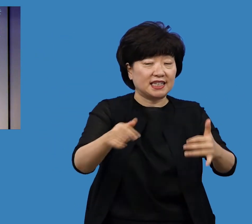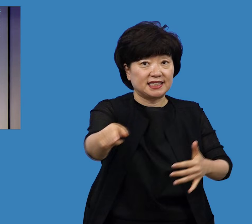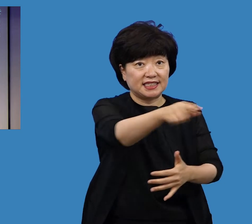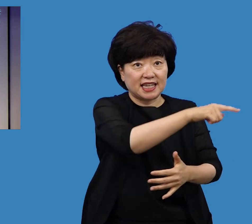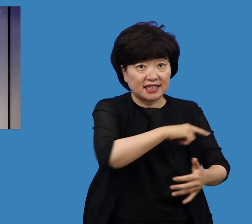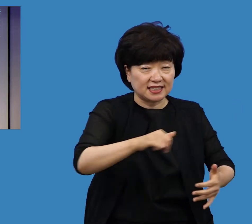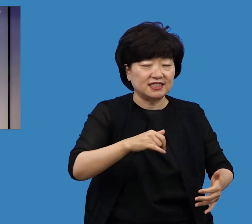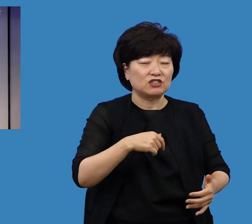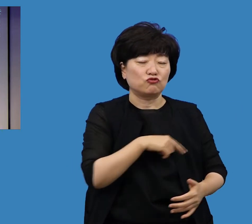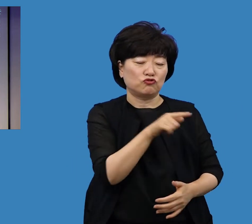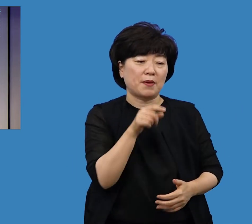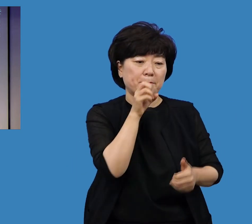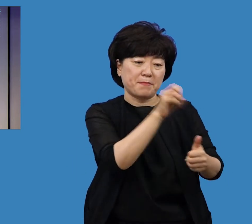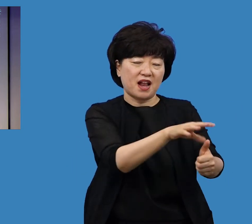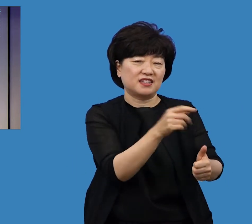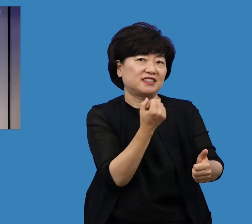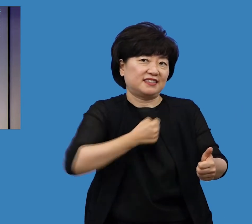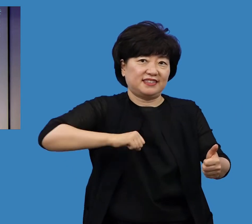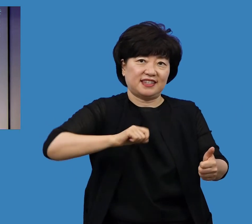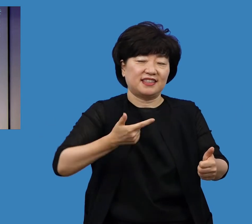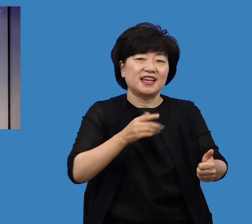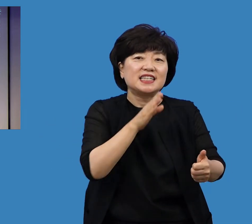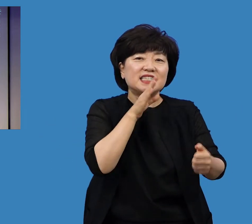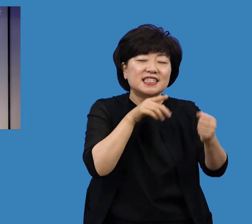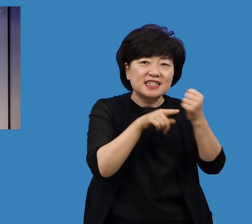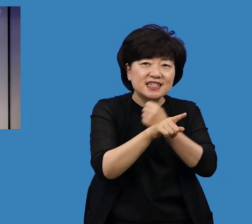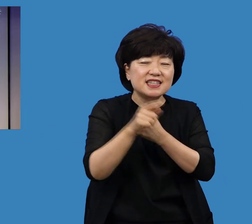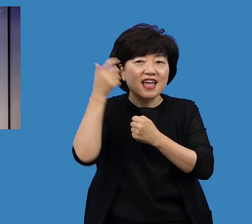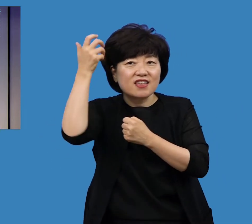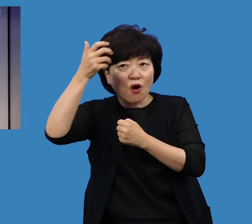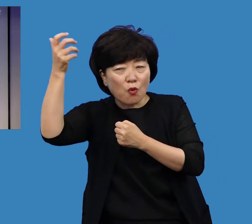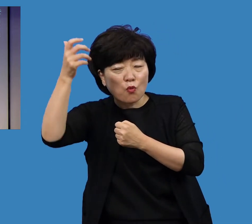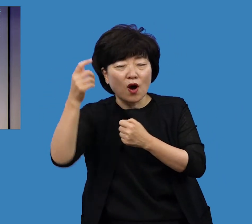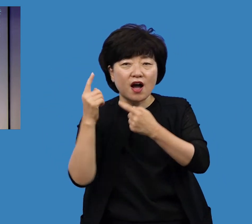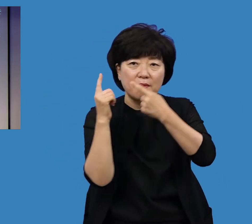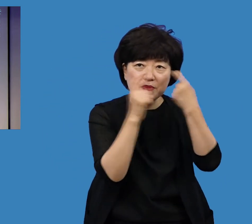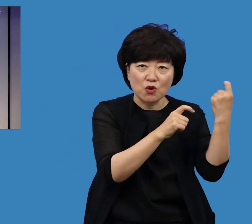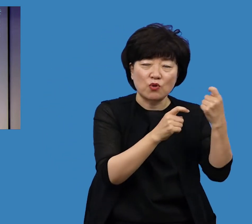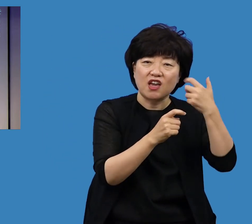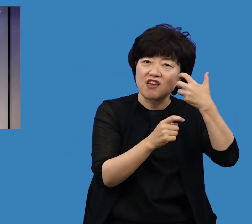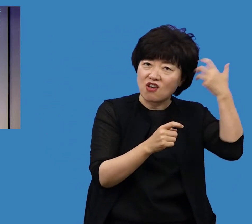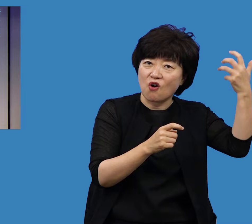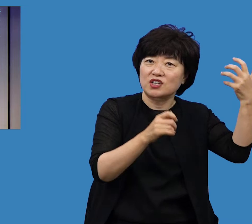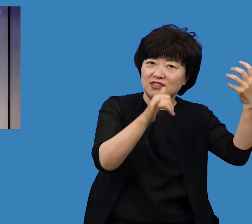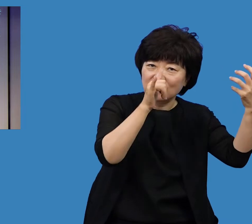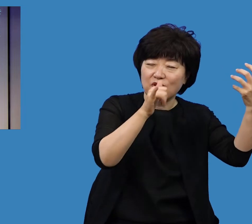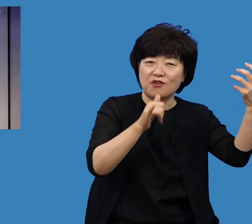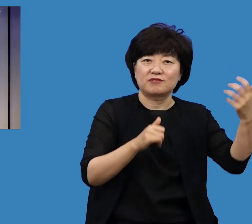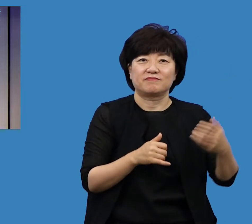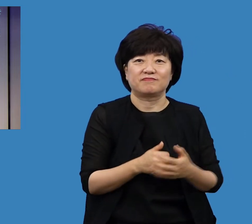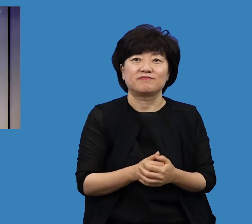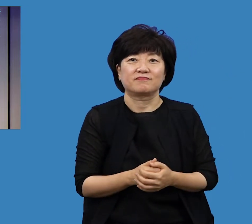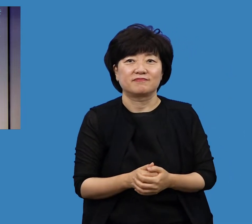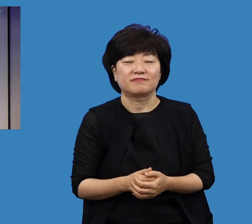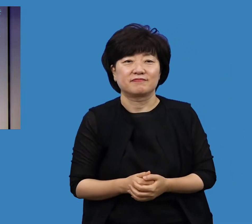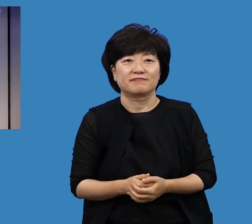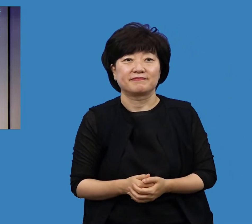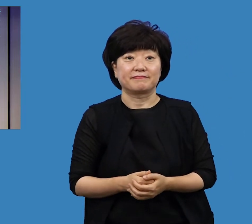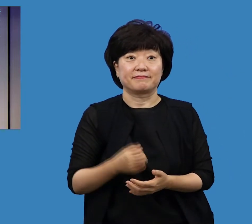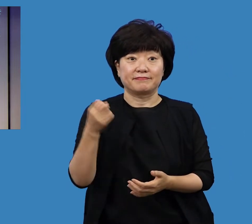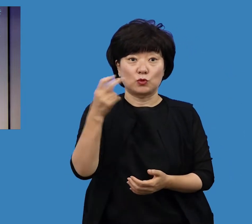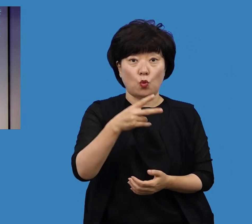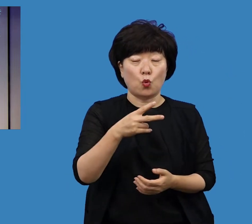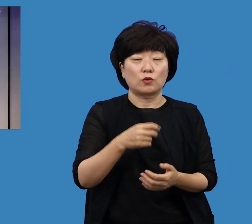말을 듣지 아니하나니 진리의 영과 미혹의 영을 이로써 아느니라. 여기 보면 또 미혹의 영이라는 것도 있다는 거예요. 미혹의 영. 또